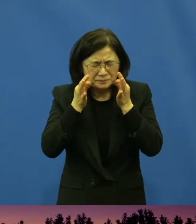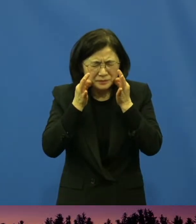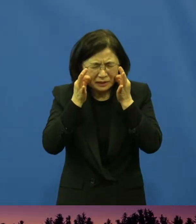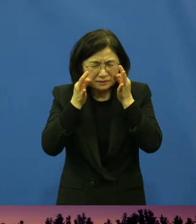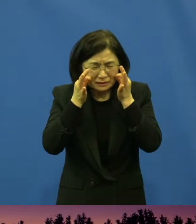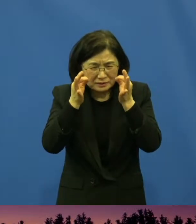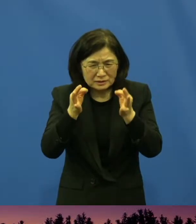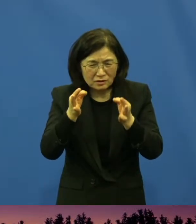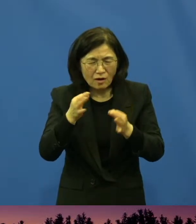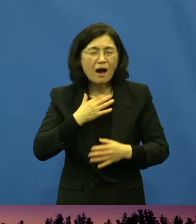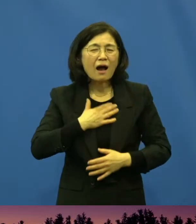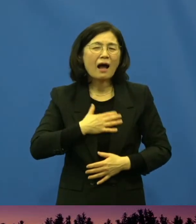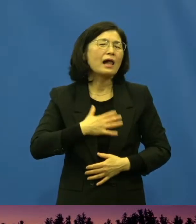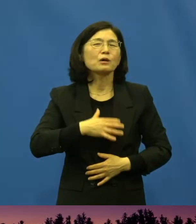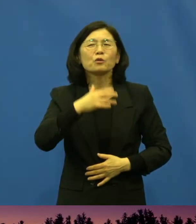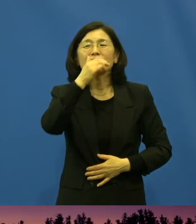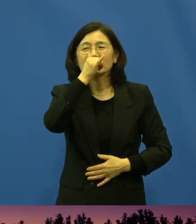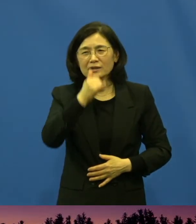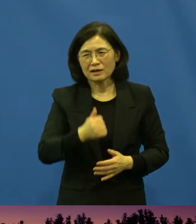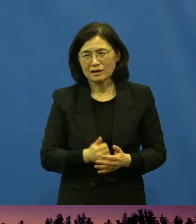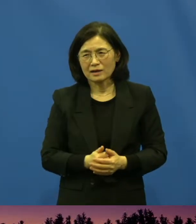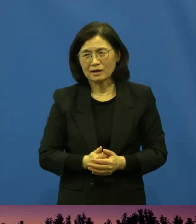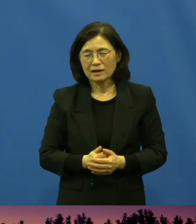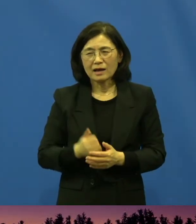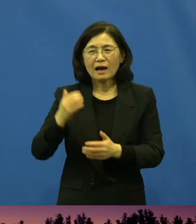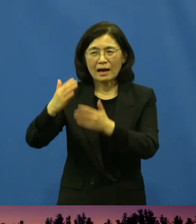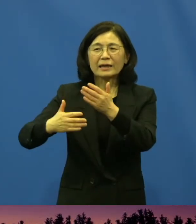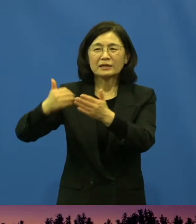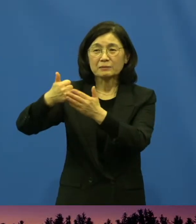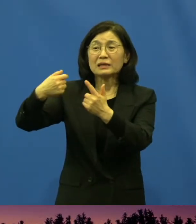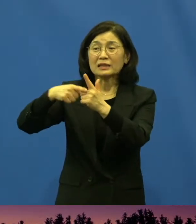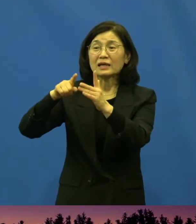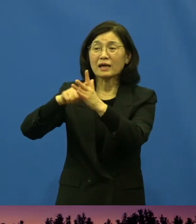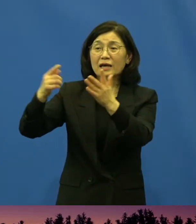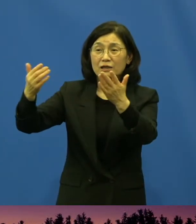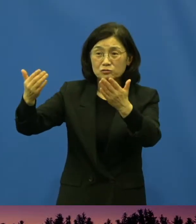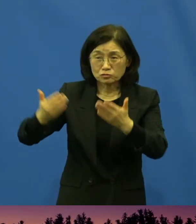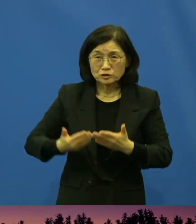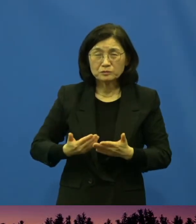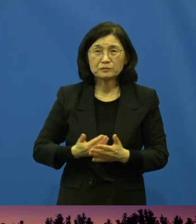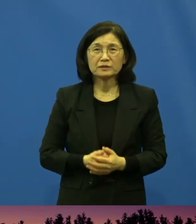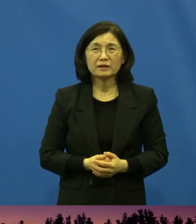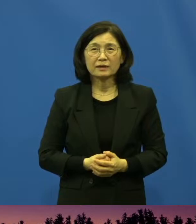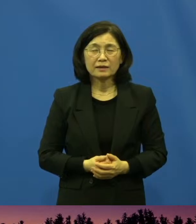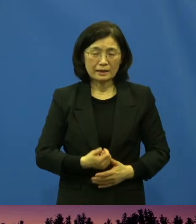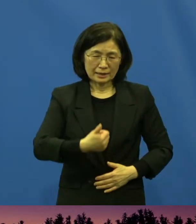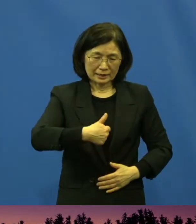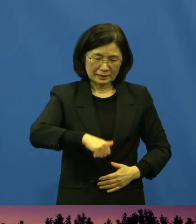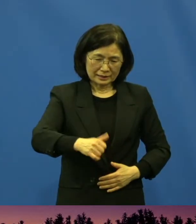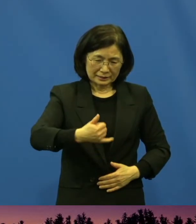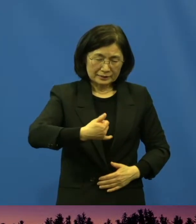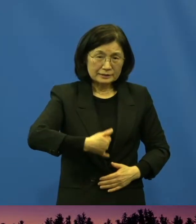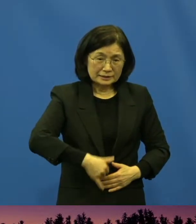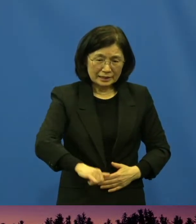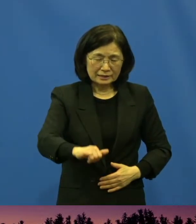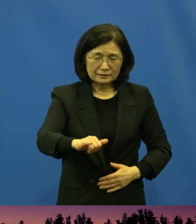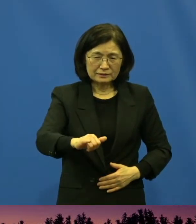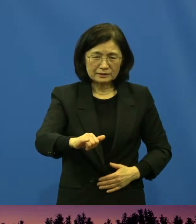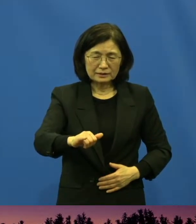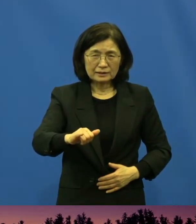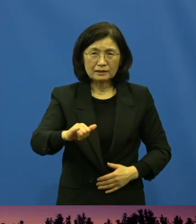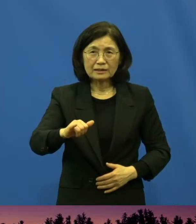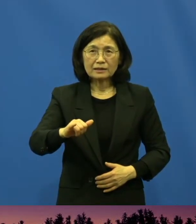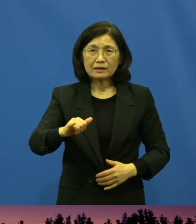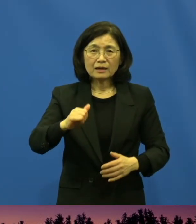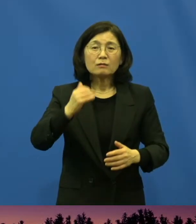그래서 여러분, 우리의 자녀들하고 똑같아요. 우리 부모들이 가지는 우리의 태도 그렇지 않아요. 자녀들이 정말 착하고 말을